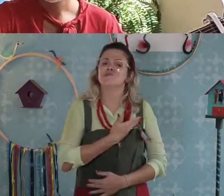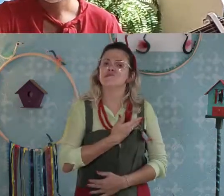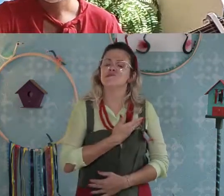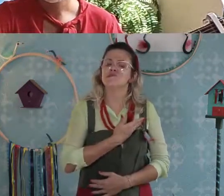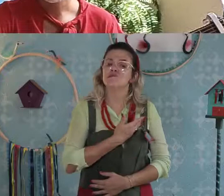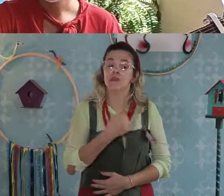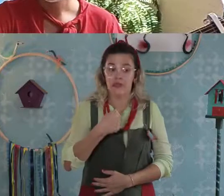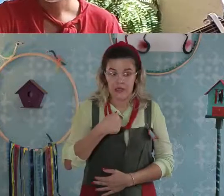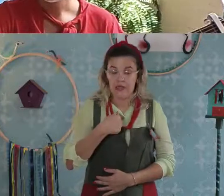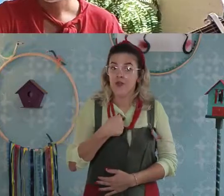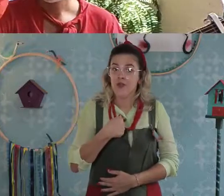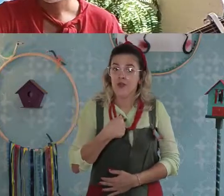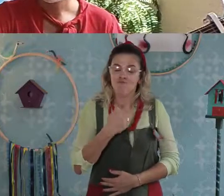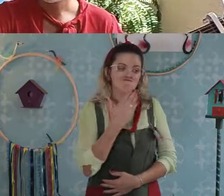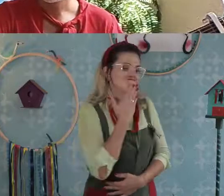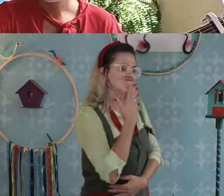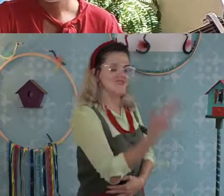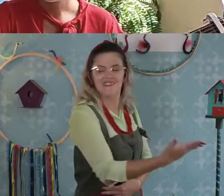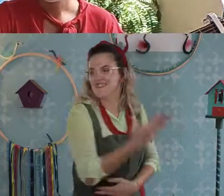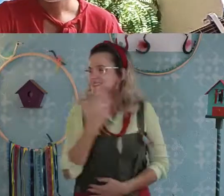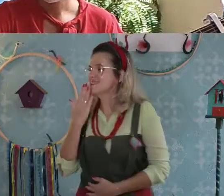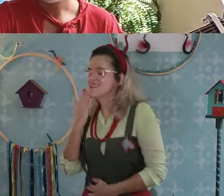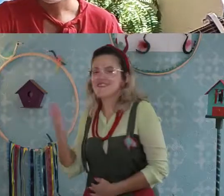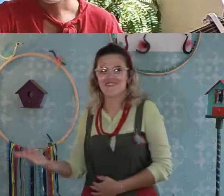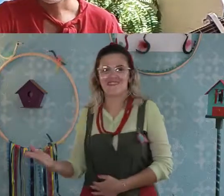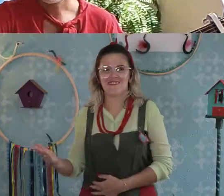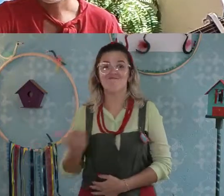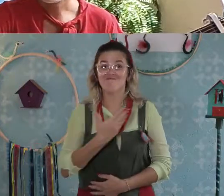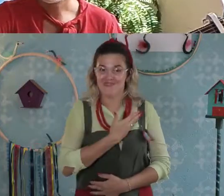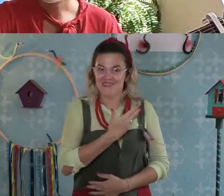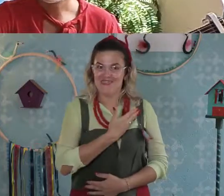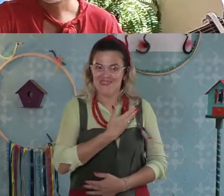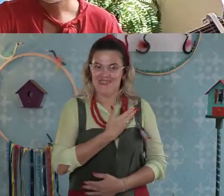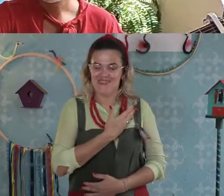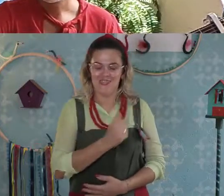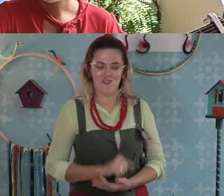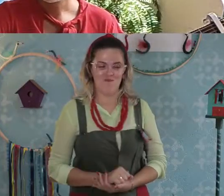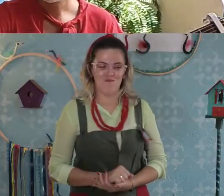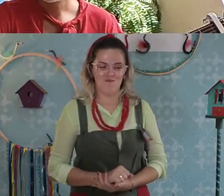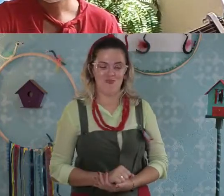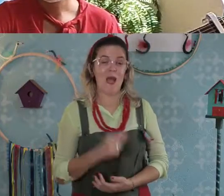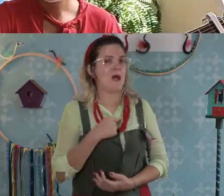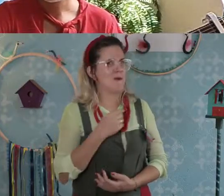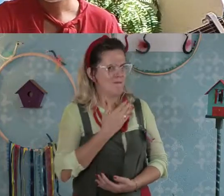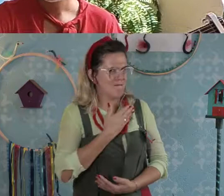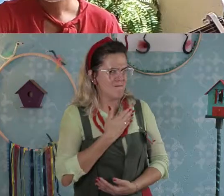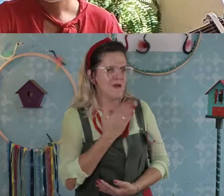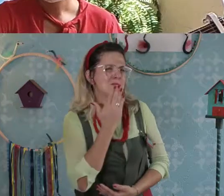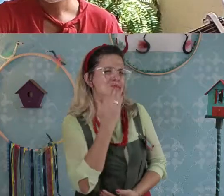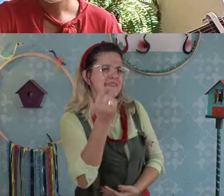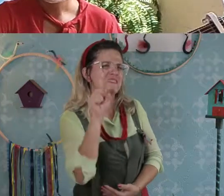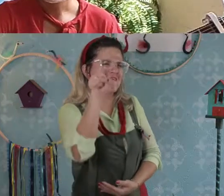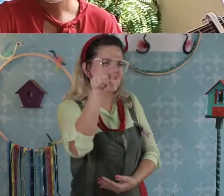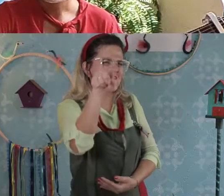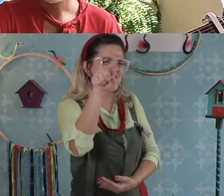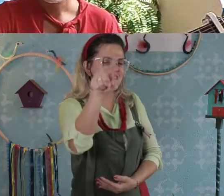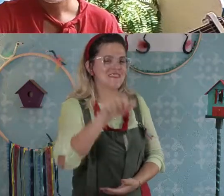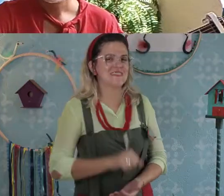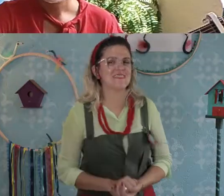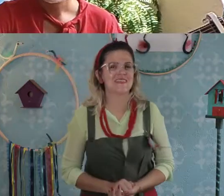para as minhas amigas e vou pedir ajuda para vocês fecharem os olhos